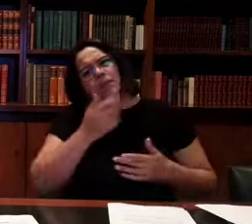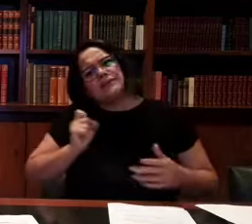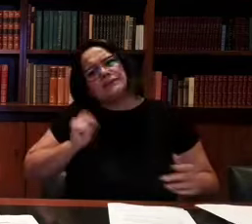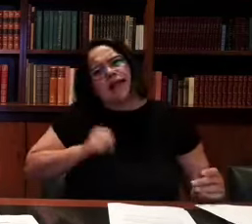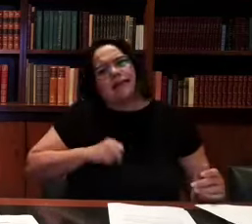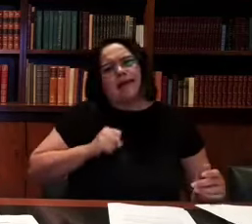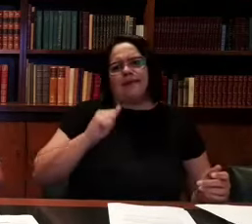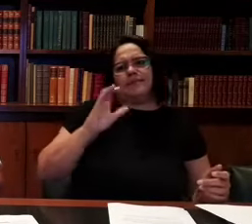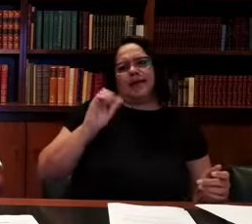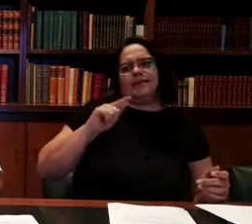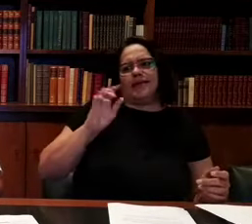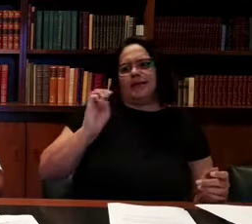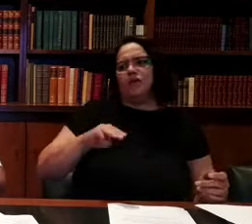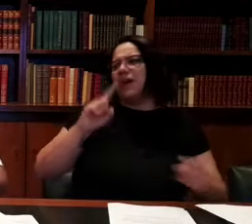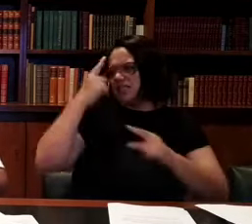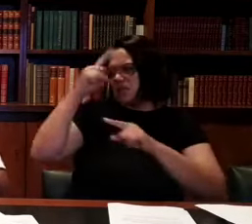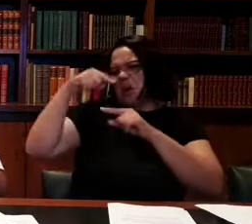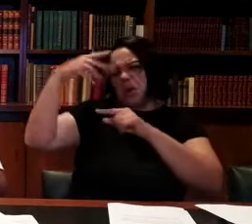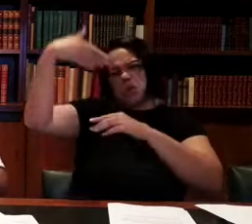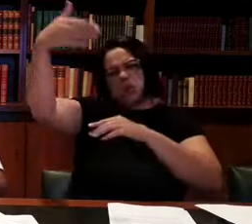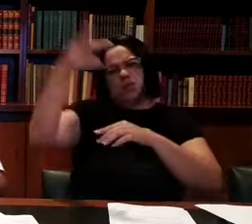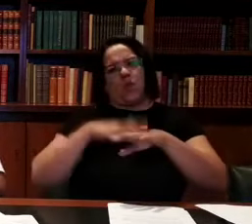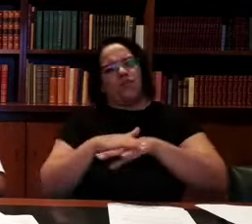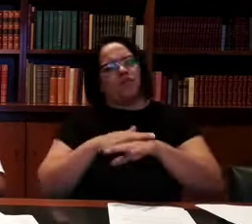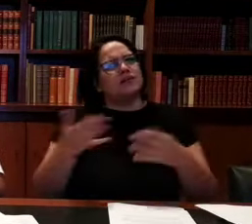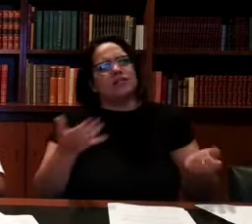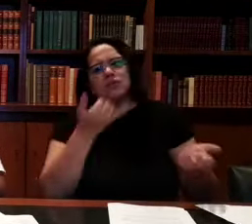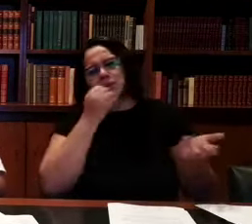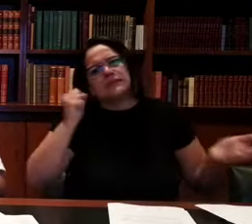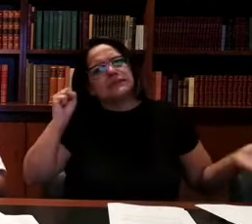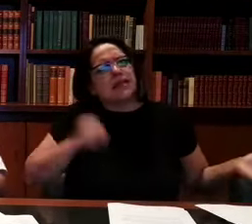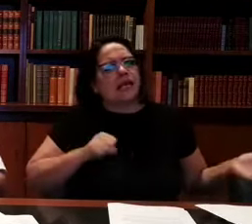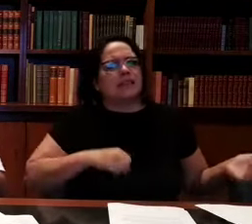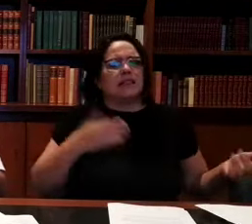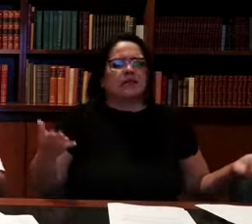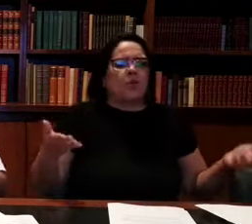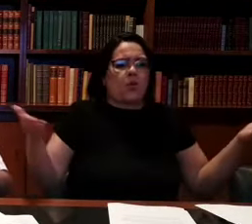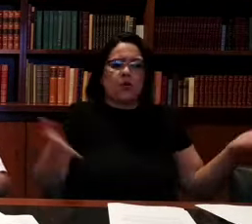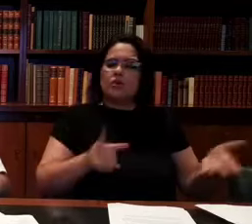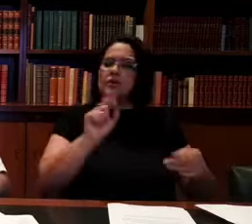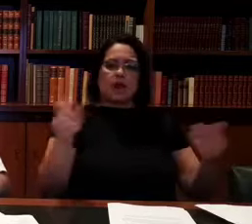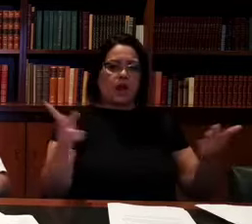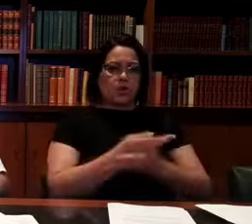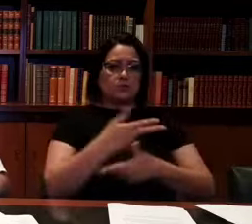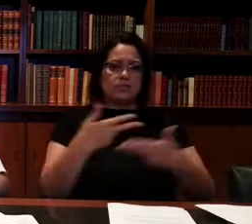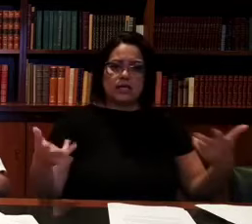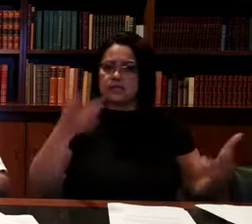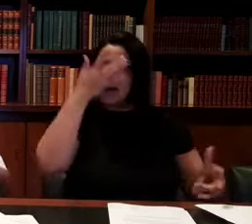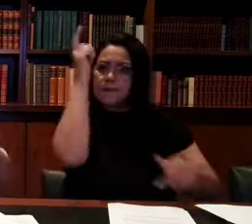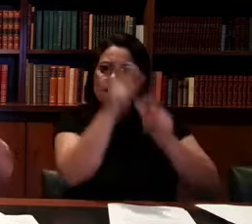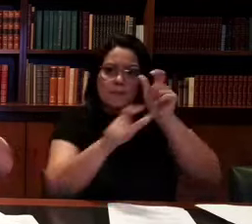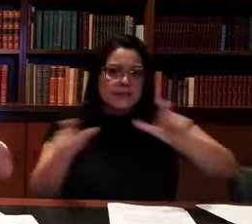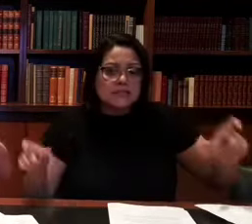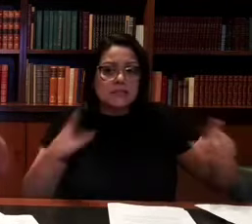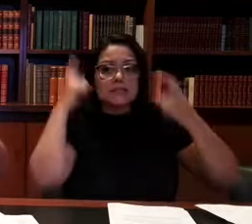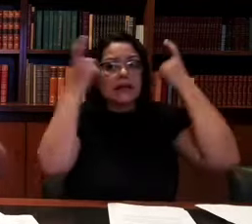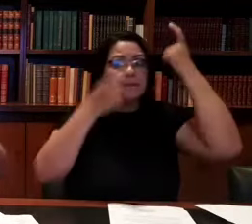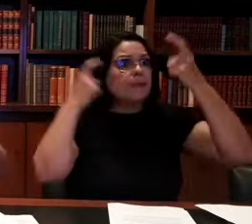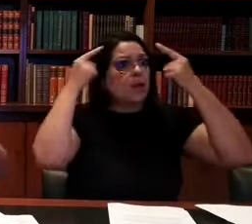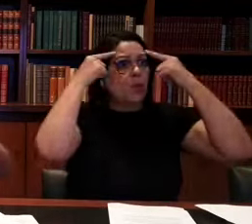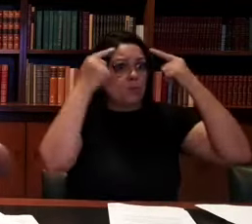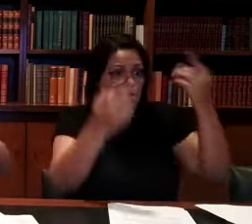conversar vamos conversar com a semana para falar sobre isso é planeta não era sacanagem isso aí que hoje em dia o que acontece inventa o cara tá